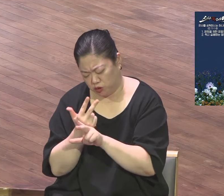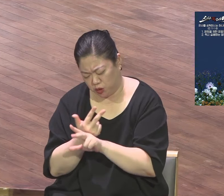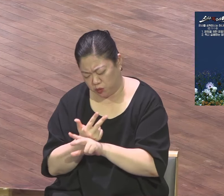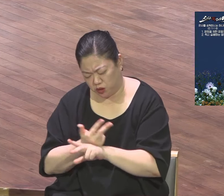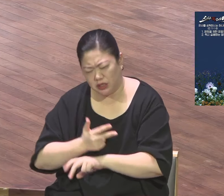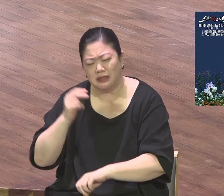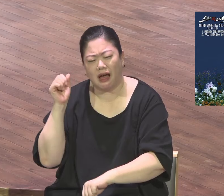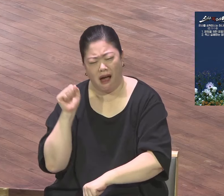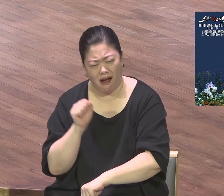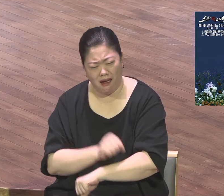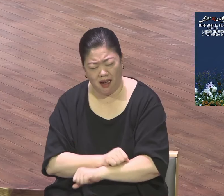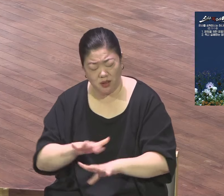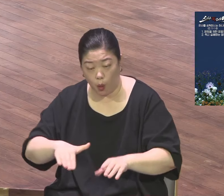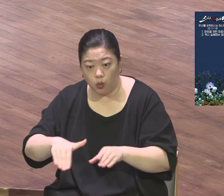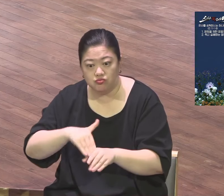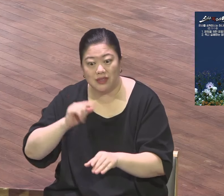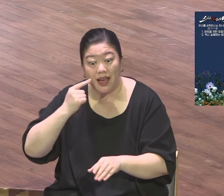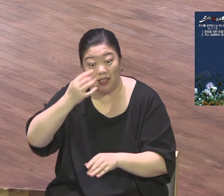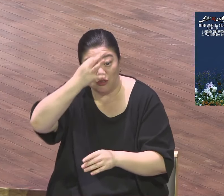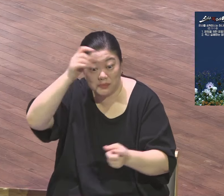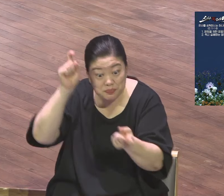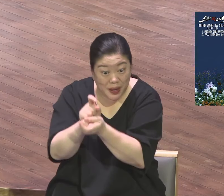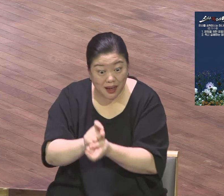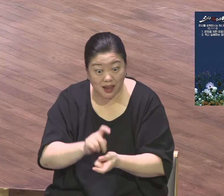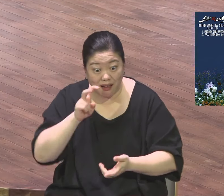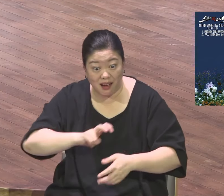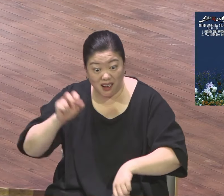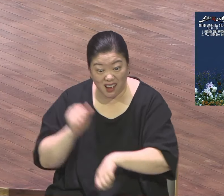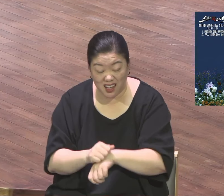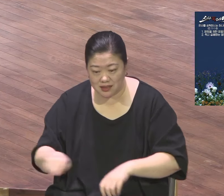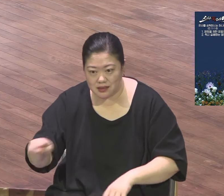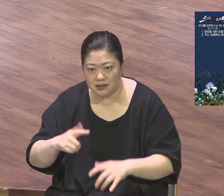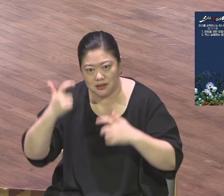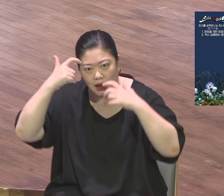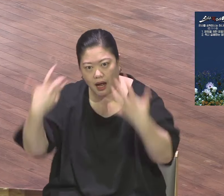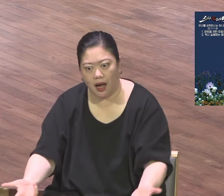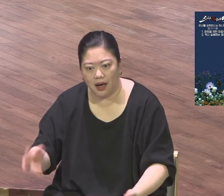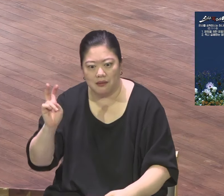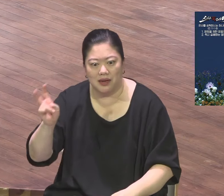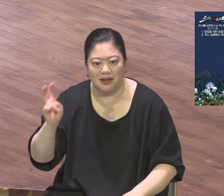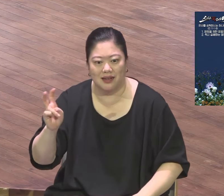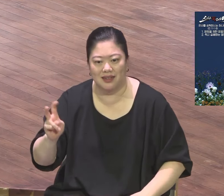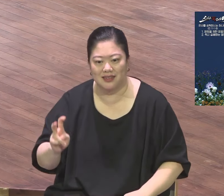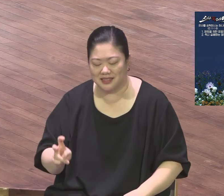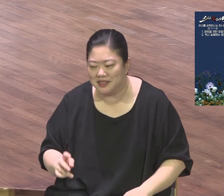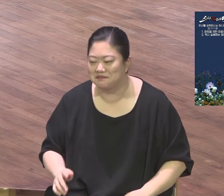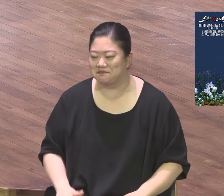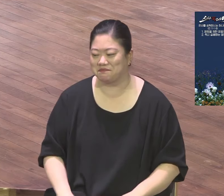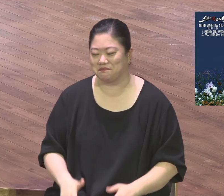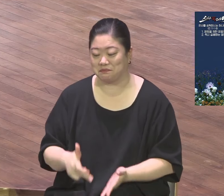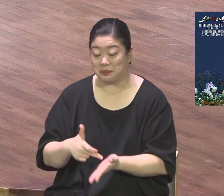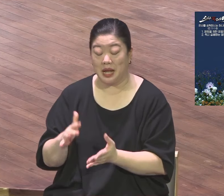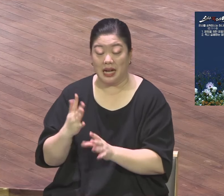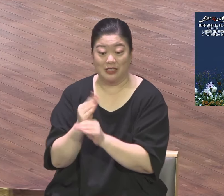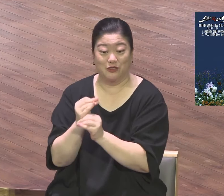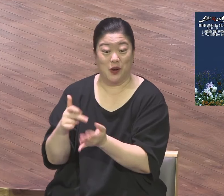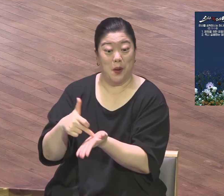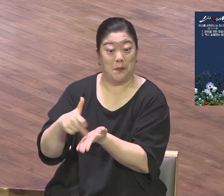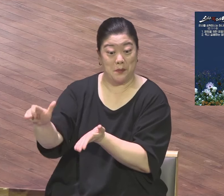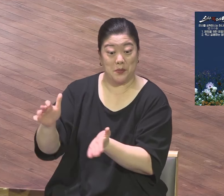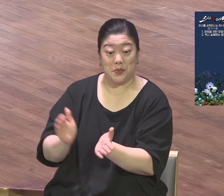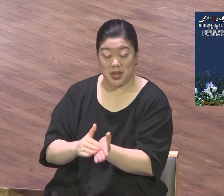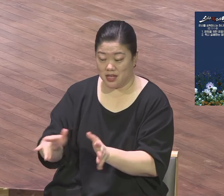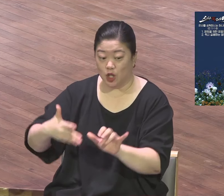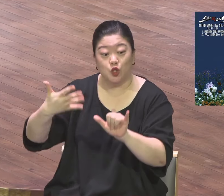오늘도 다 봤을 거야. 어디 보냐 예원 그 들어가면 바로 생방송